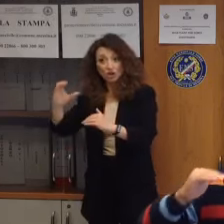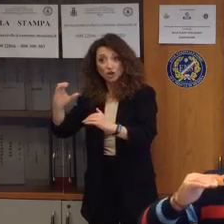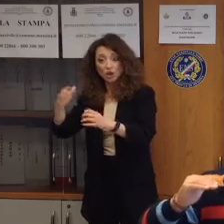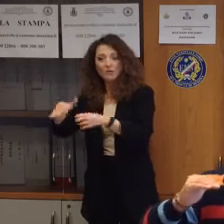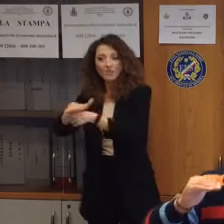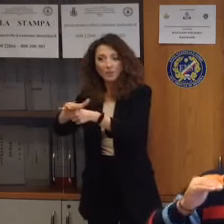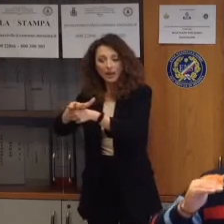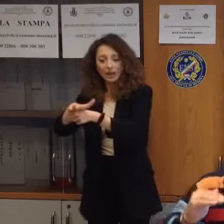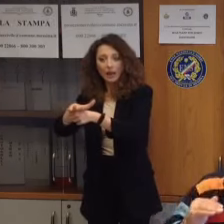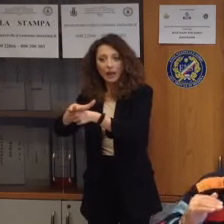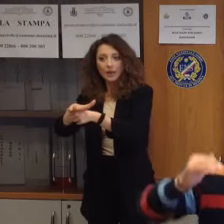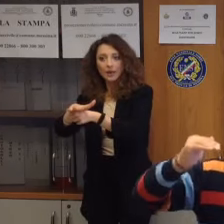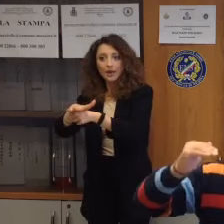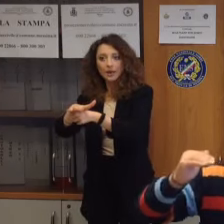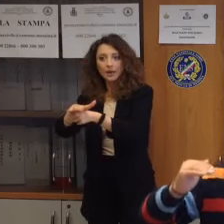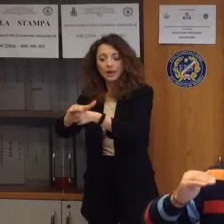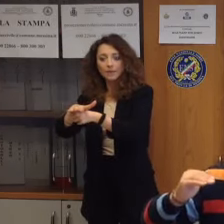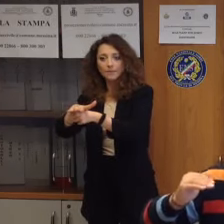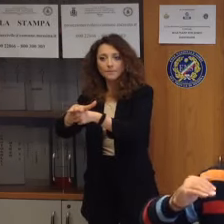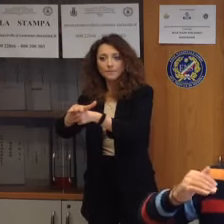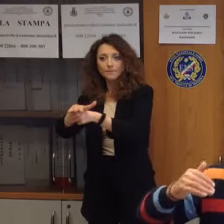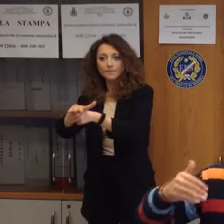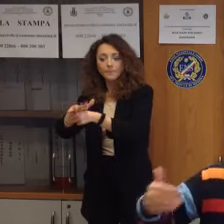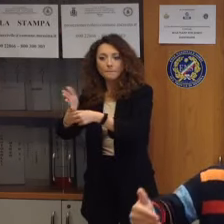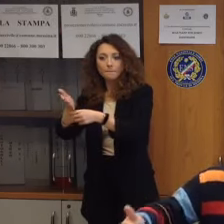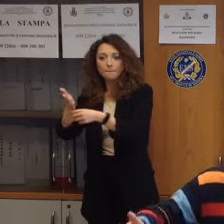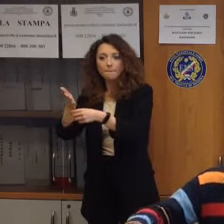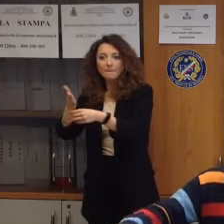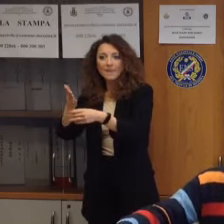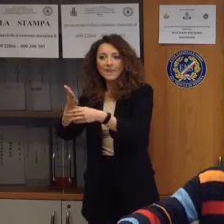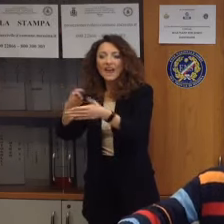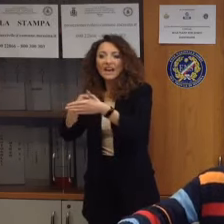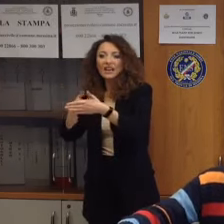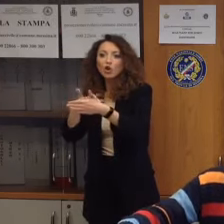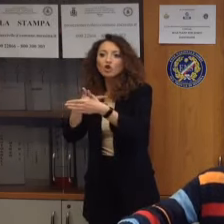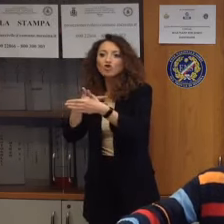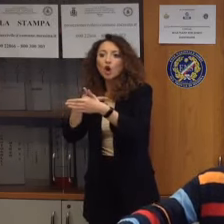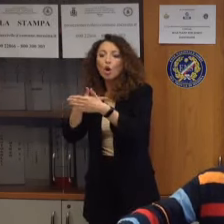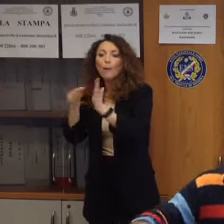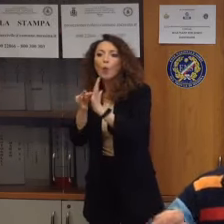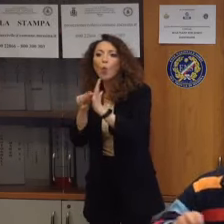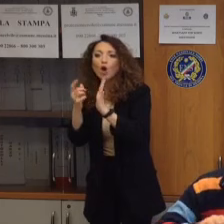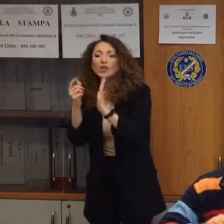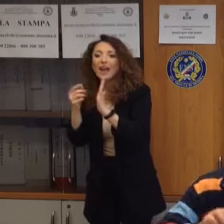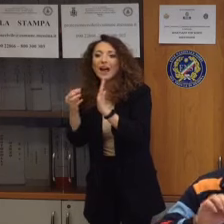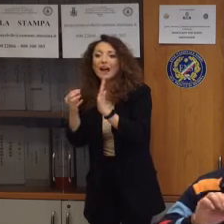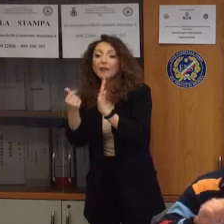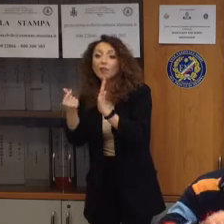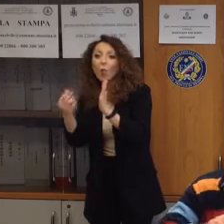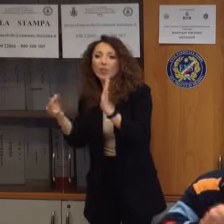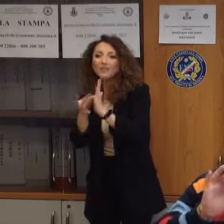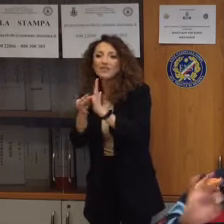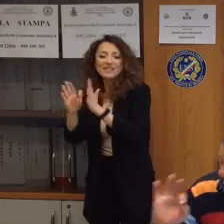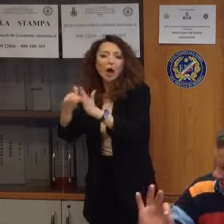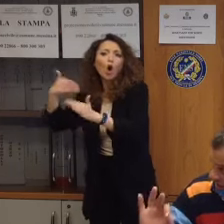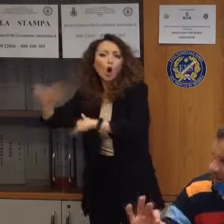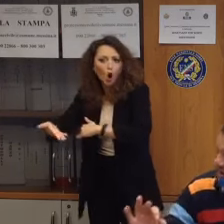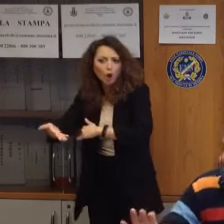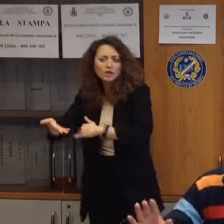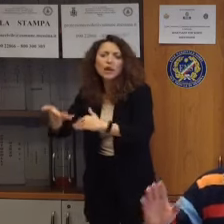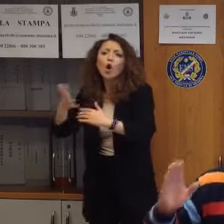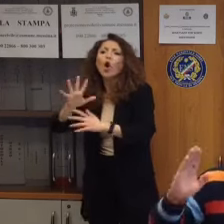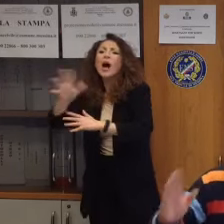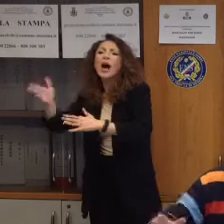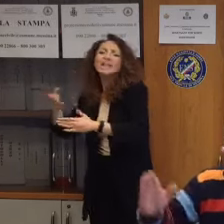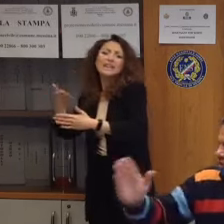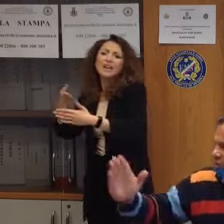nuclei familiari che prendono oltre la quota o che prendono anche sussidi